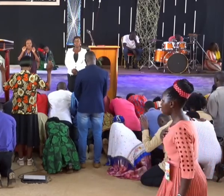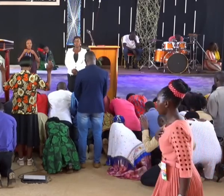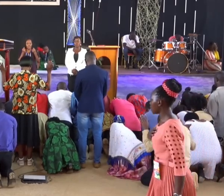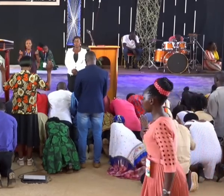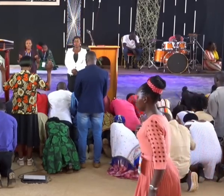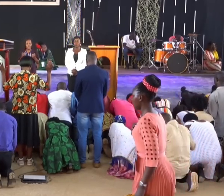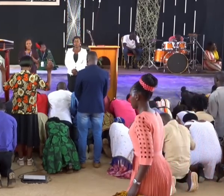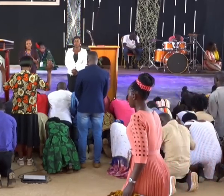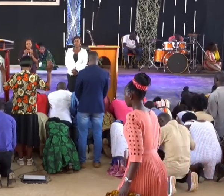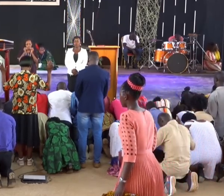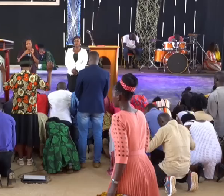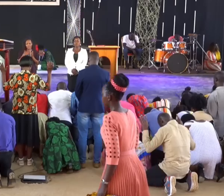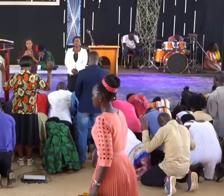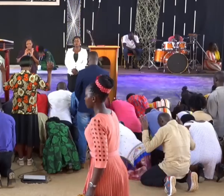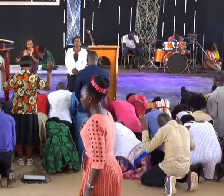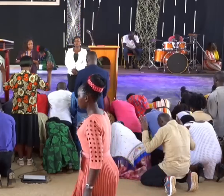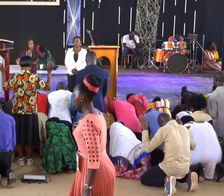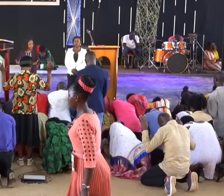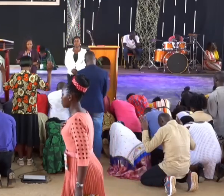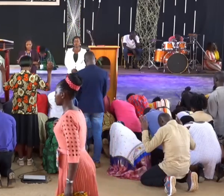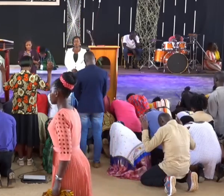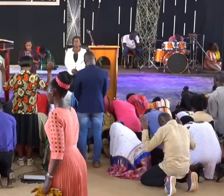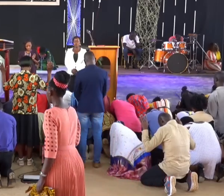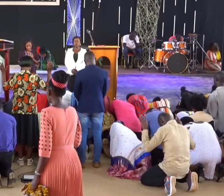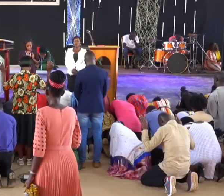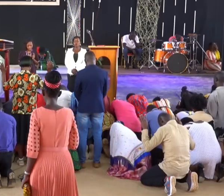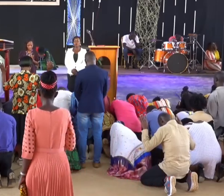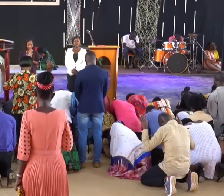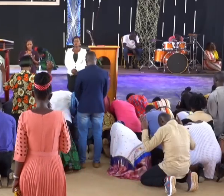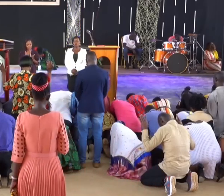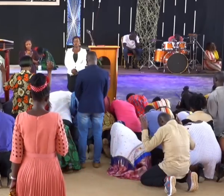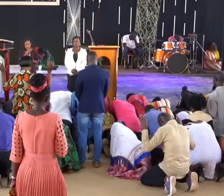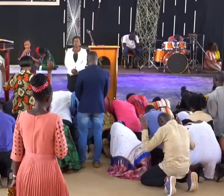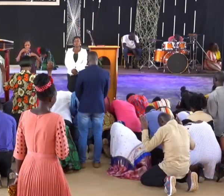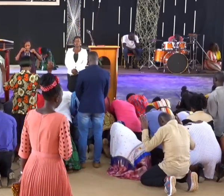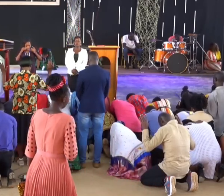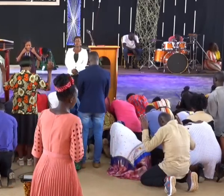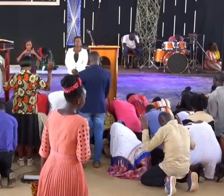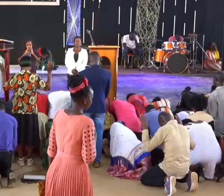Olwebyo byatuyisemu mukama ebyo tubitadde kubali. Naye tusaba.